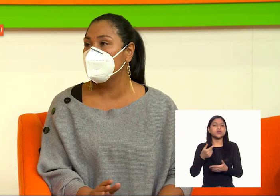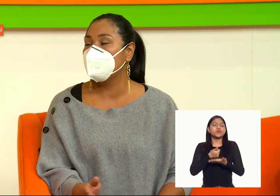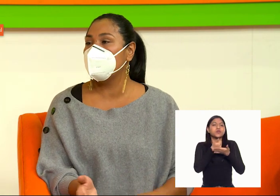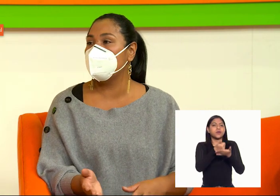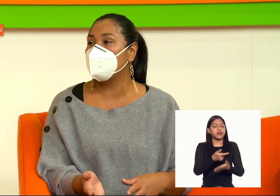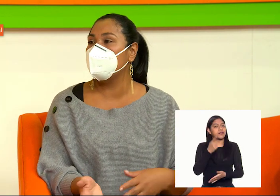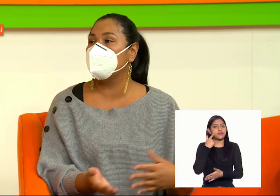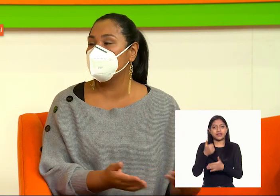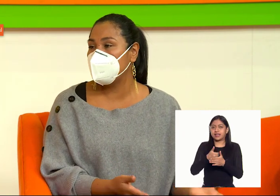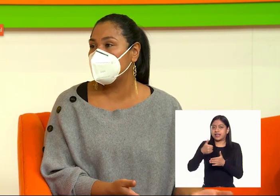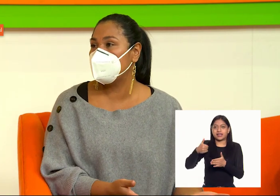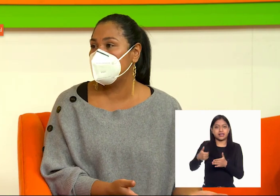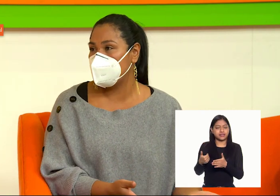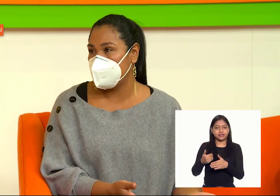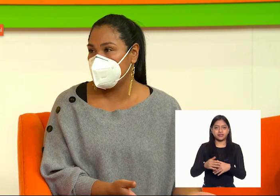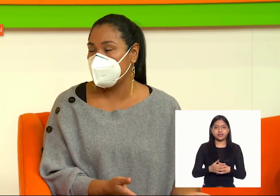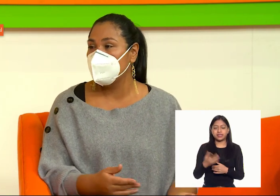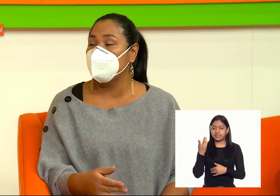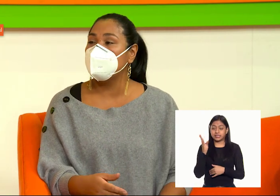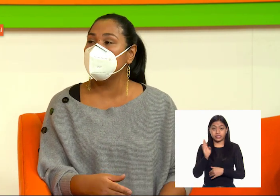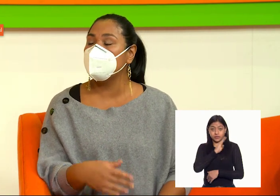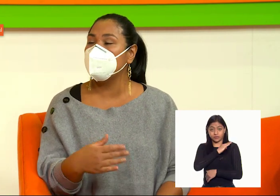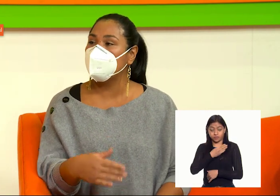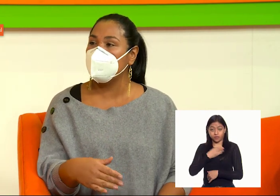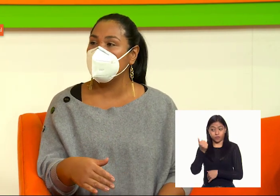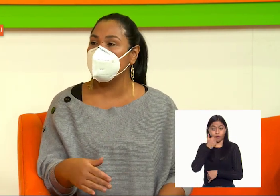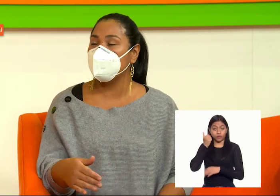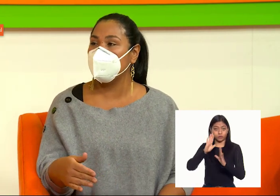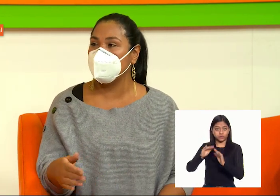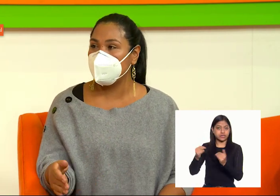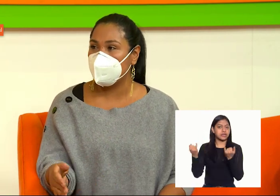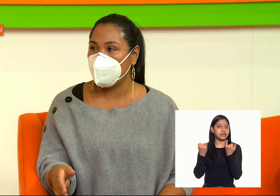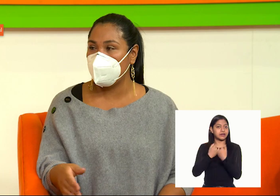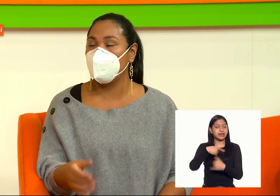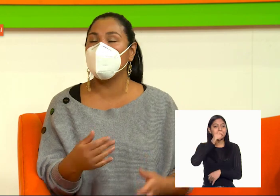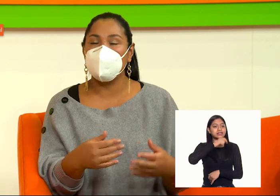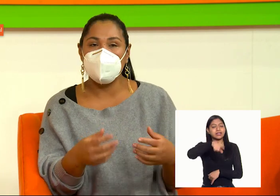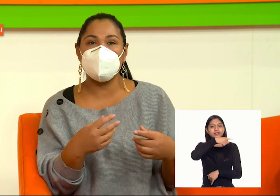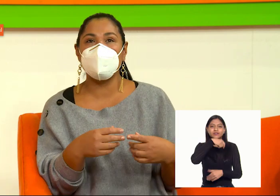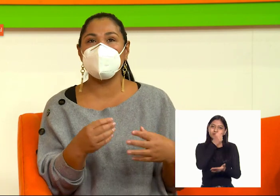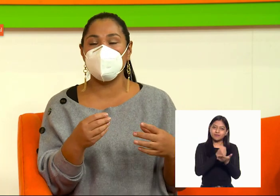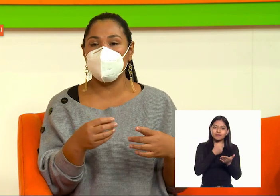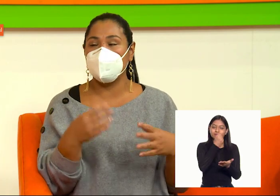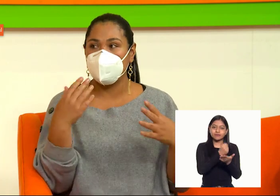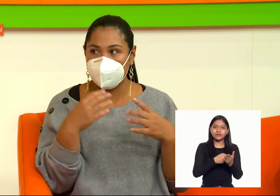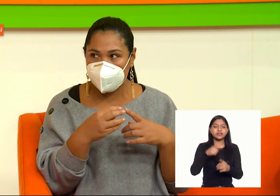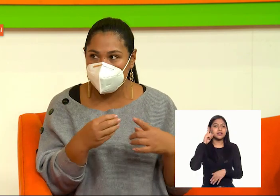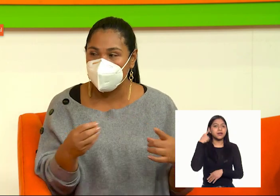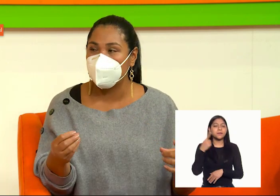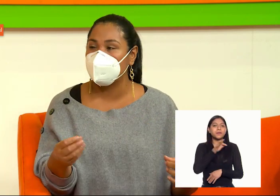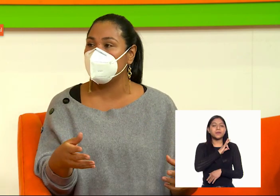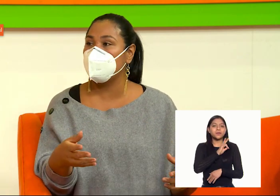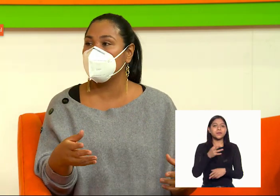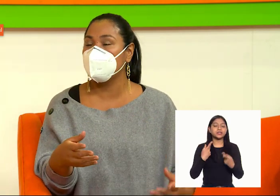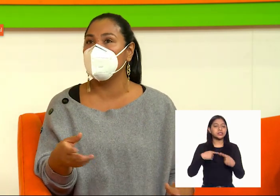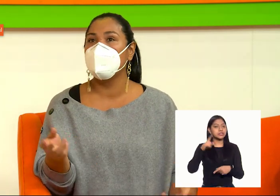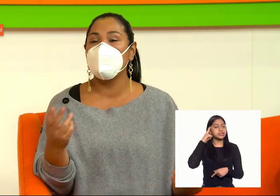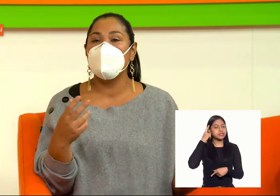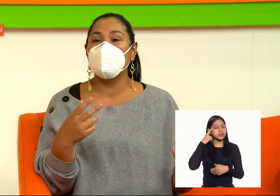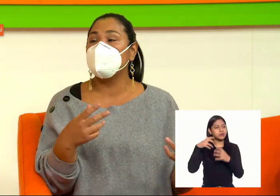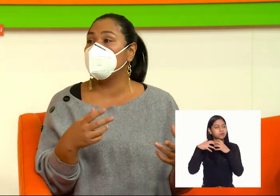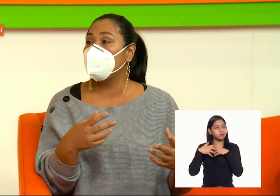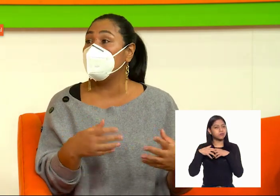modelo que trabajamos para el español, es decir, las prácticas sociales del lenguaje, porque esto les ayuda a organizar su